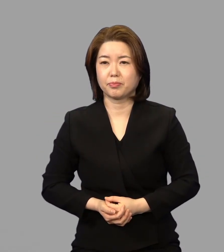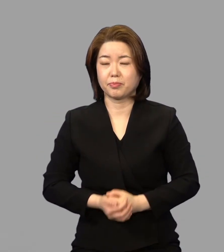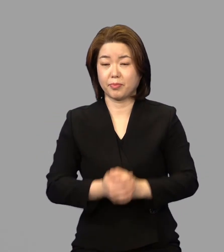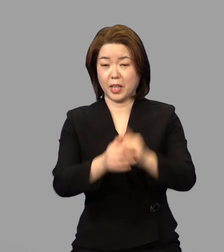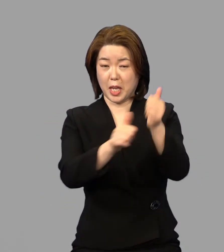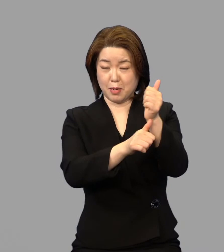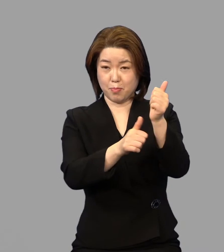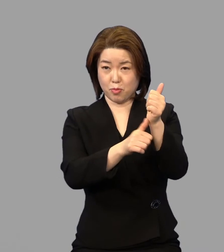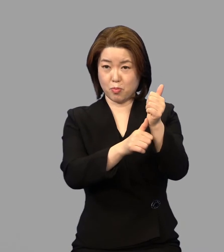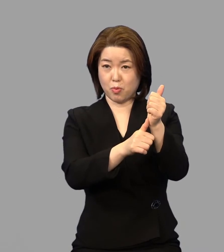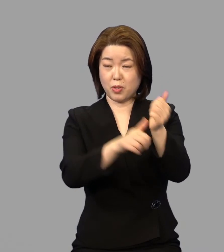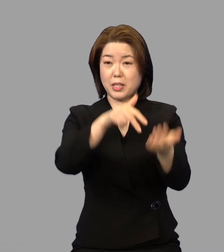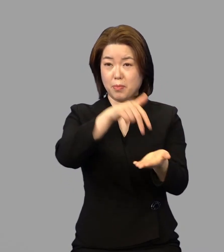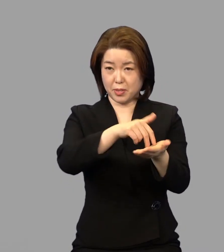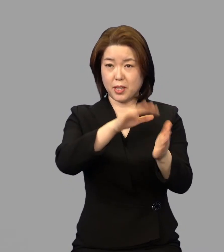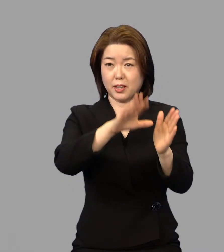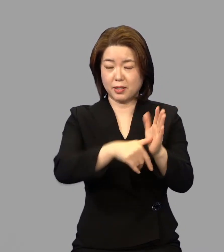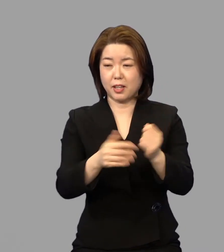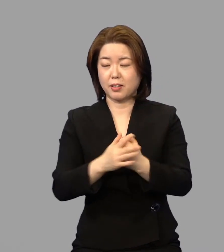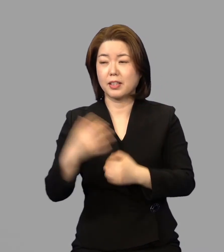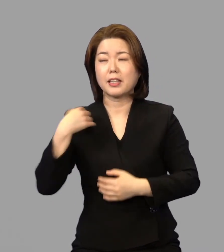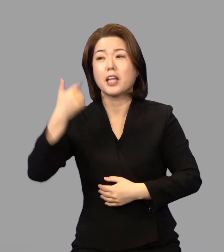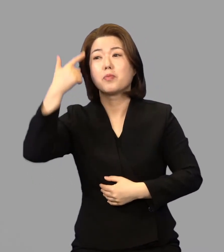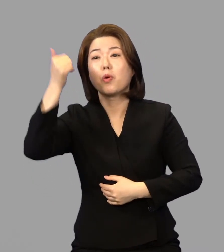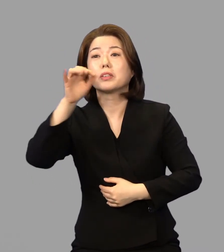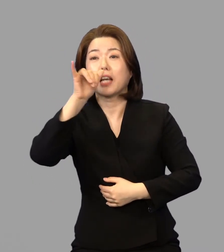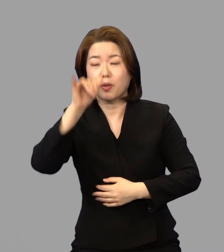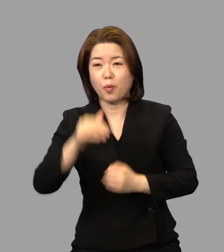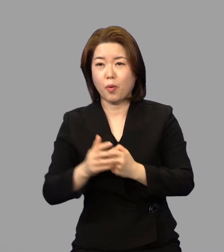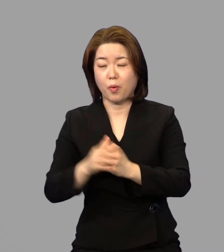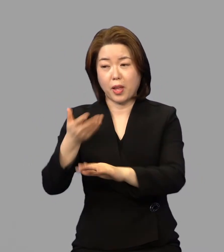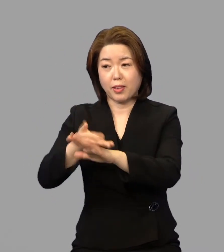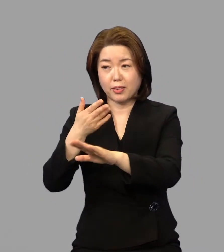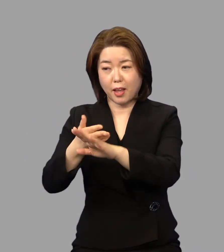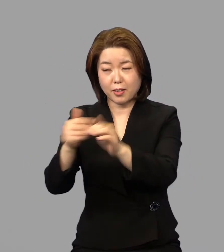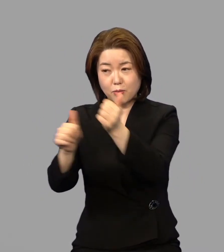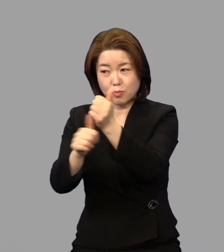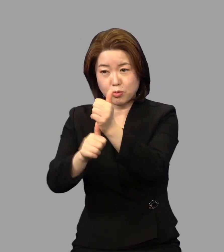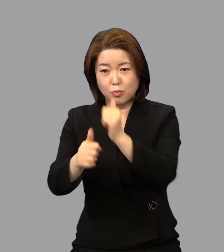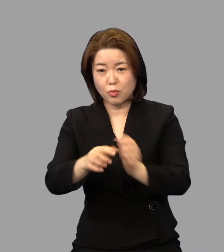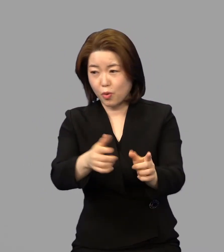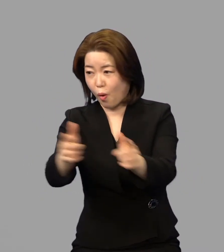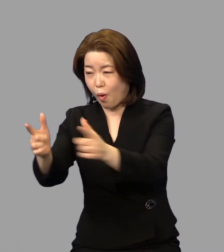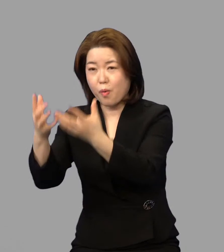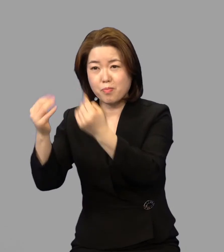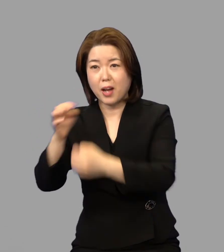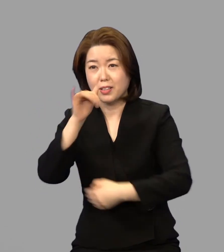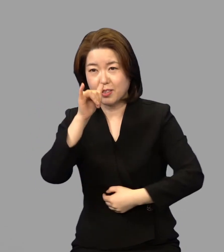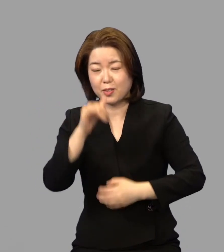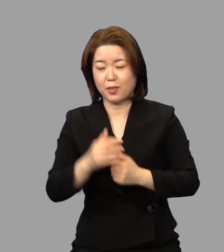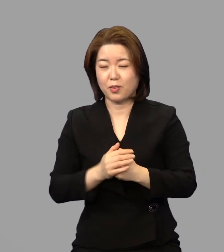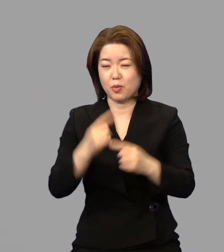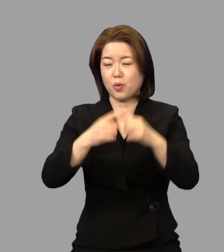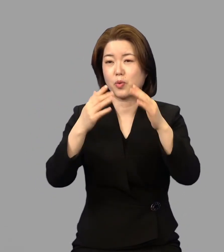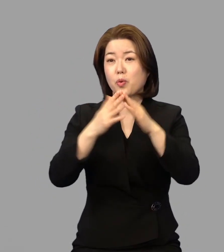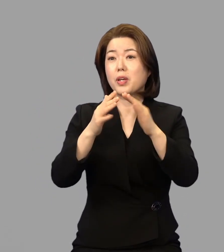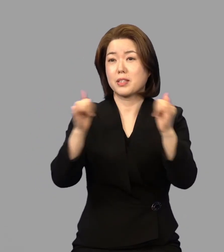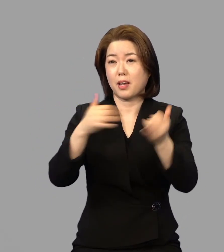부목사로 있을 때는 담임 목사님도 계시고 목사님들도 함께 여러 분이 함께 계시고 교인들도